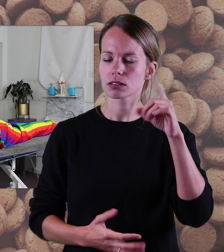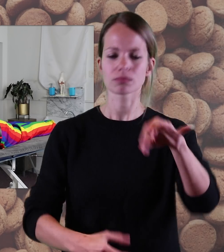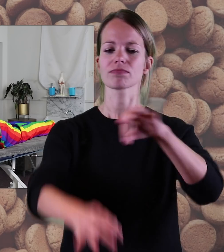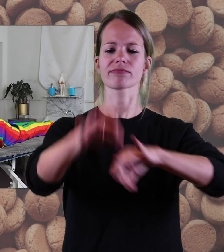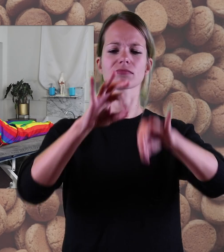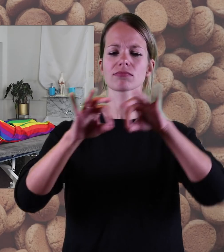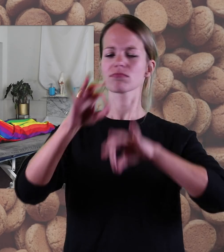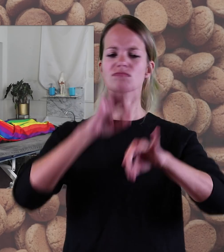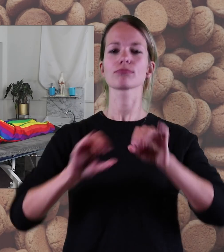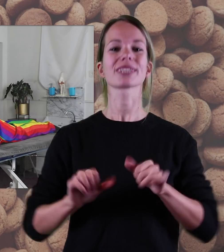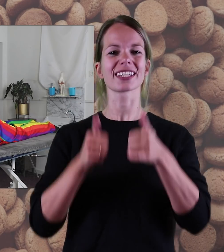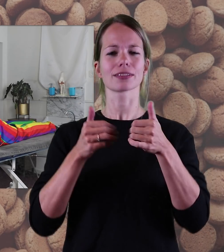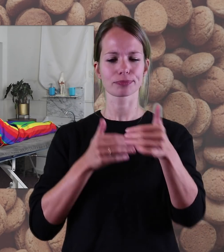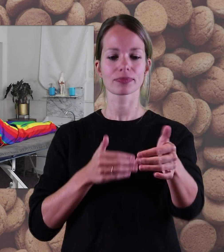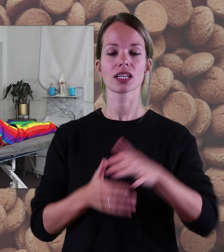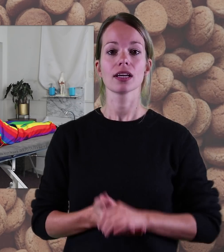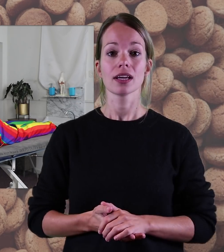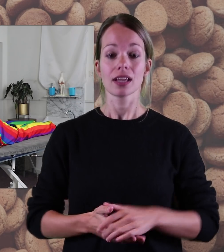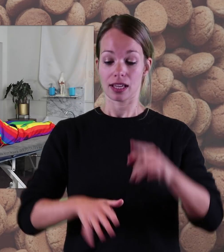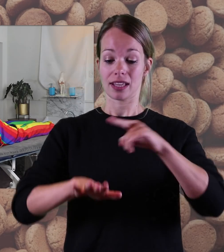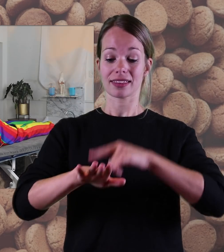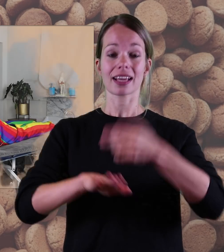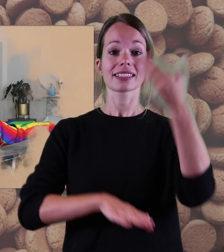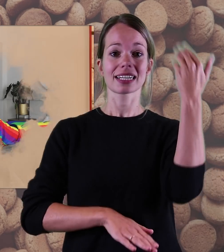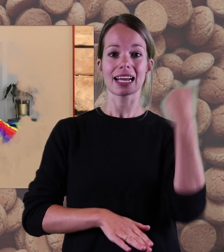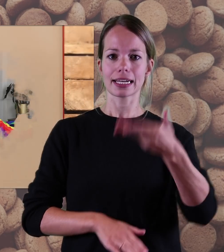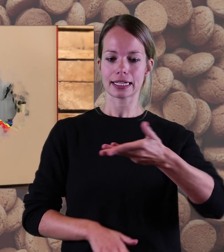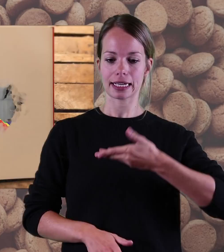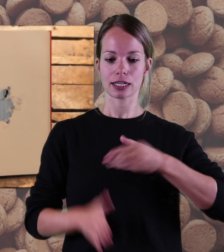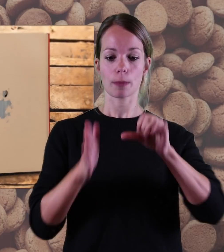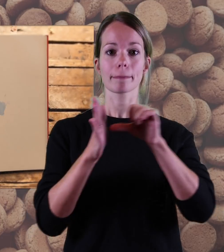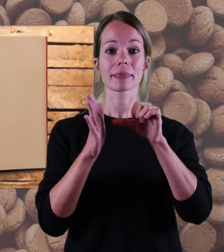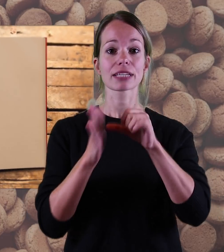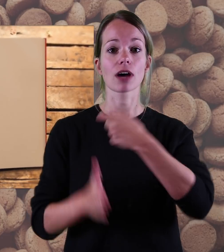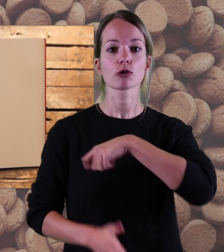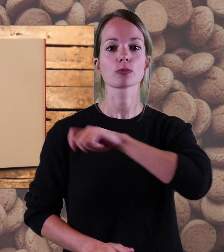verhaal wel bij het begin. Hè? Dus ja, ik kreeg een tijd terug, kreeg ik namelijk een brief uit Spanje.